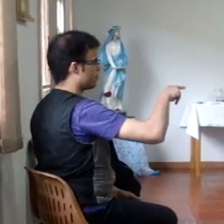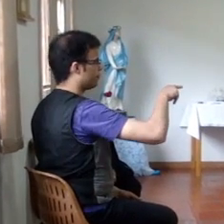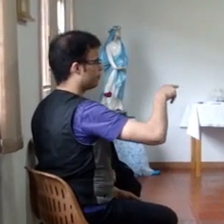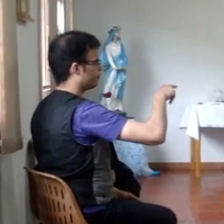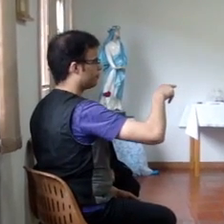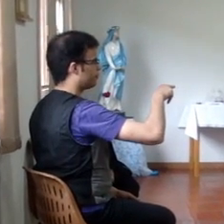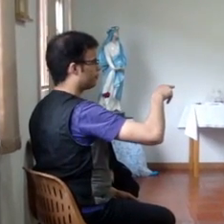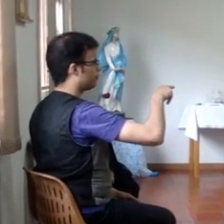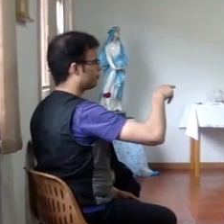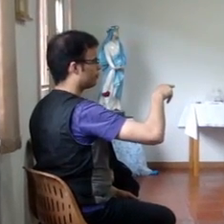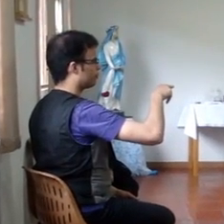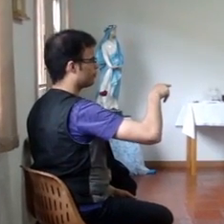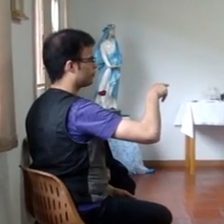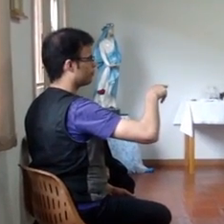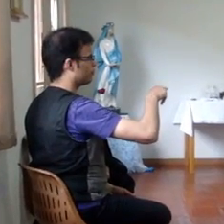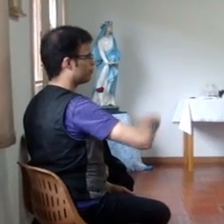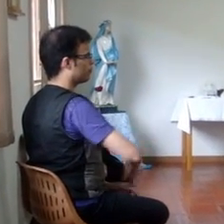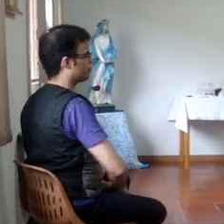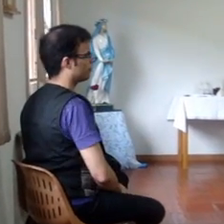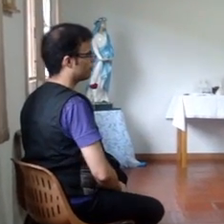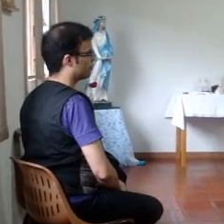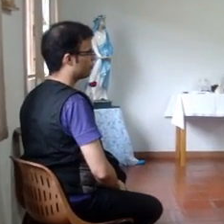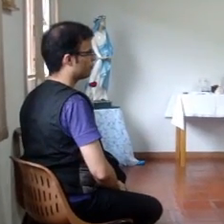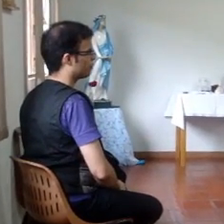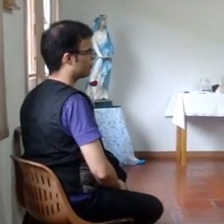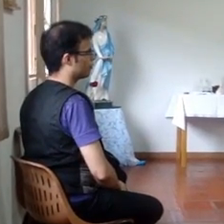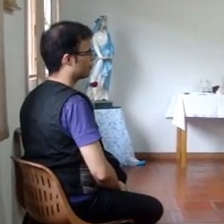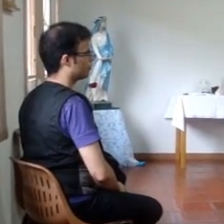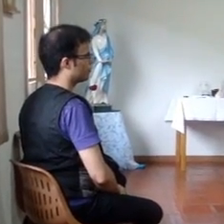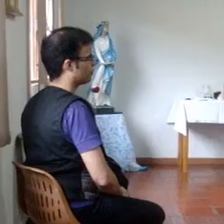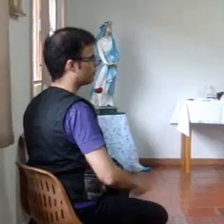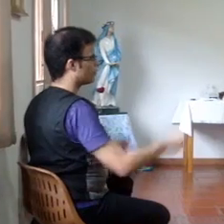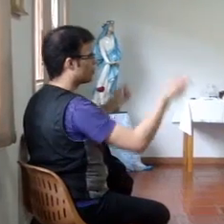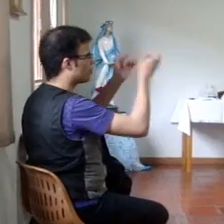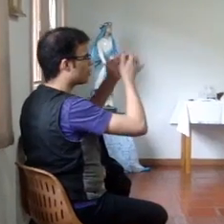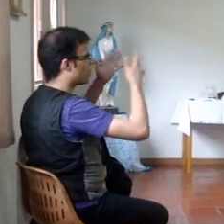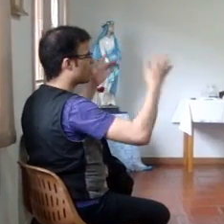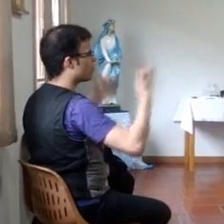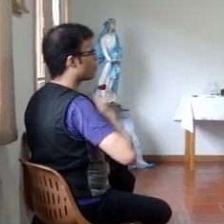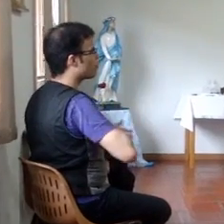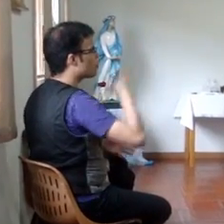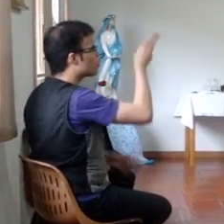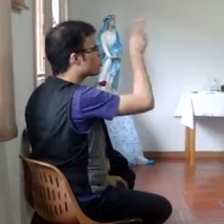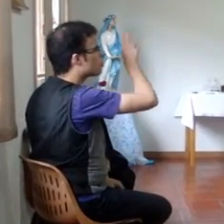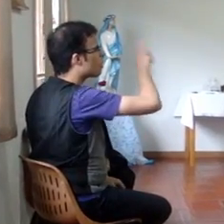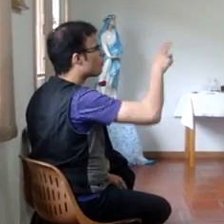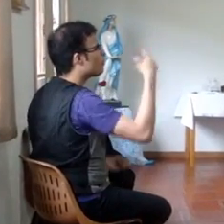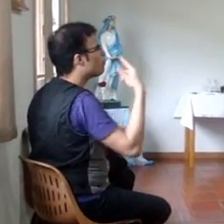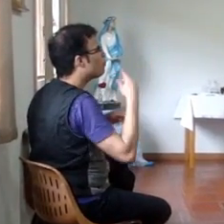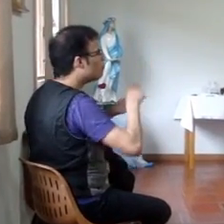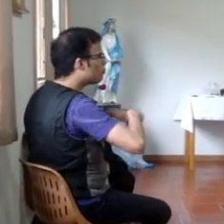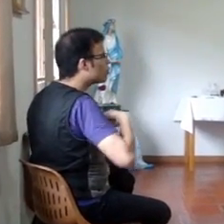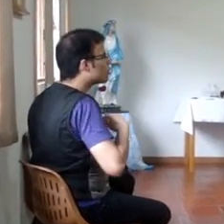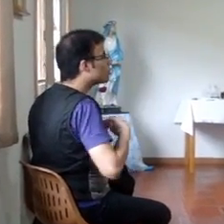não estão glorificando o meu nome. E por isso, então, lançarei sobre vocês.